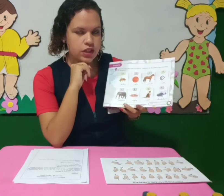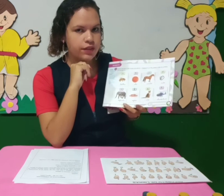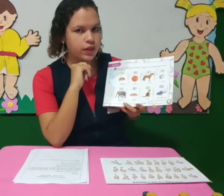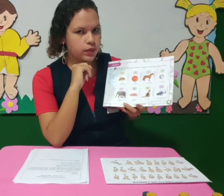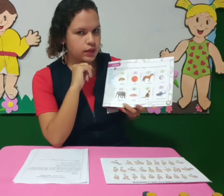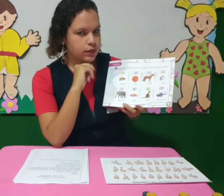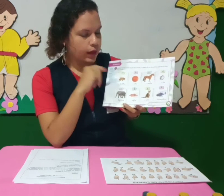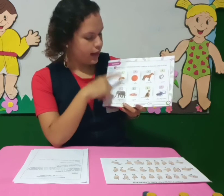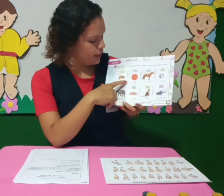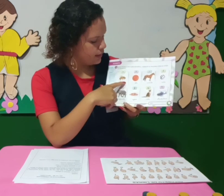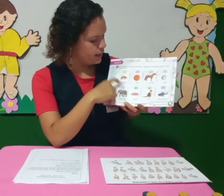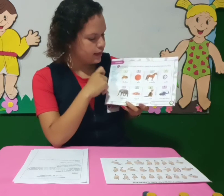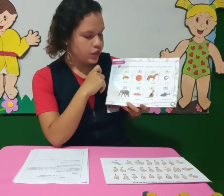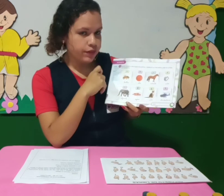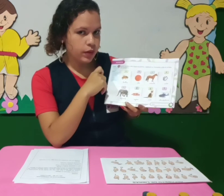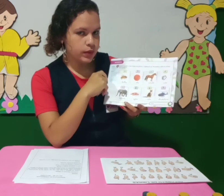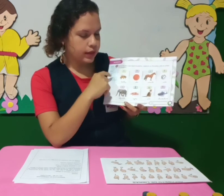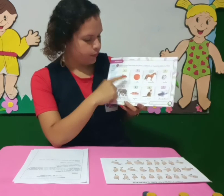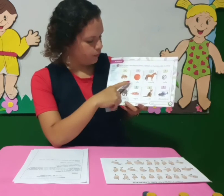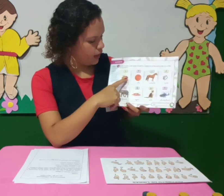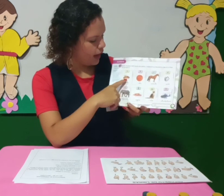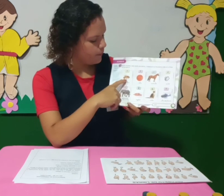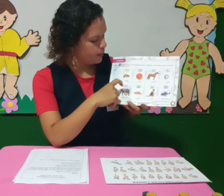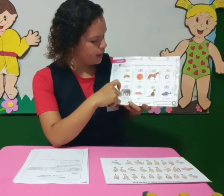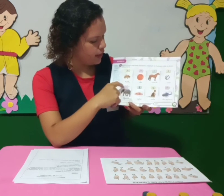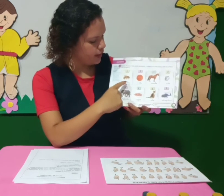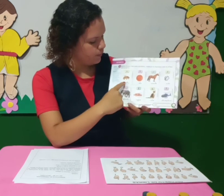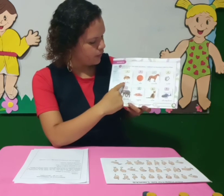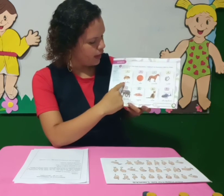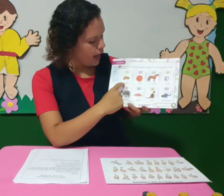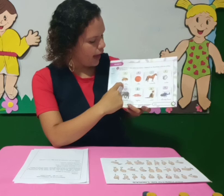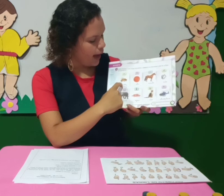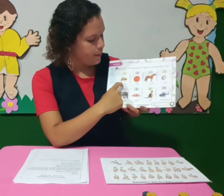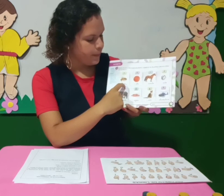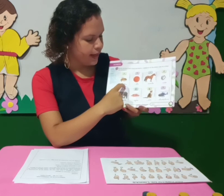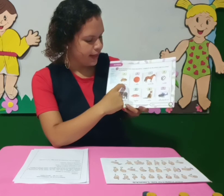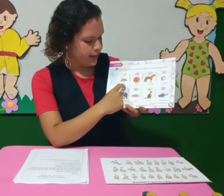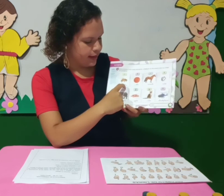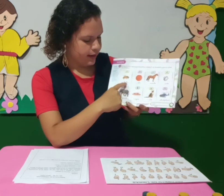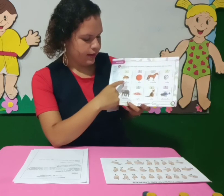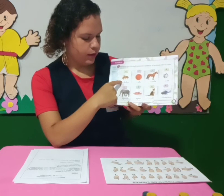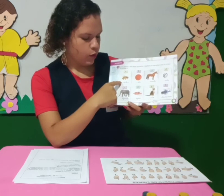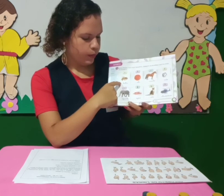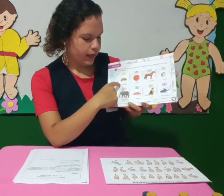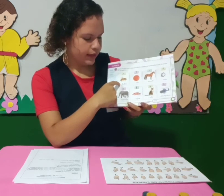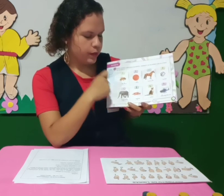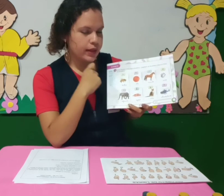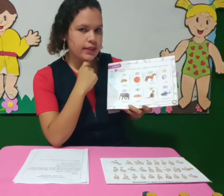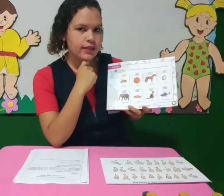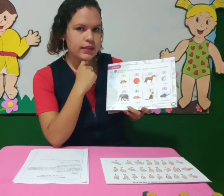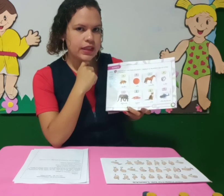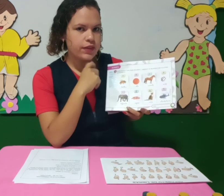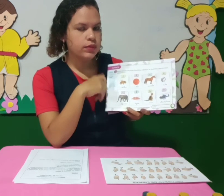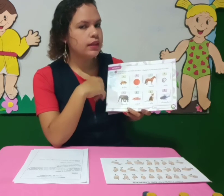está faltando, a letrinha que está faltando. A primeira, abelha, completa com a letrinha que está faltando,